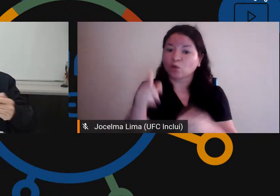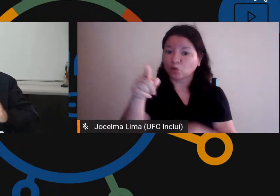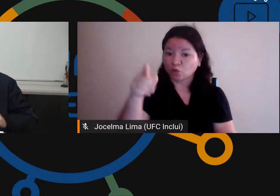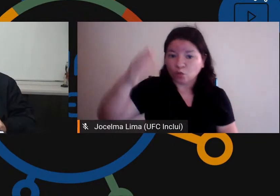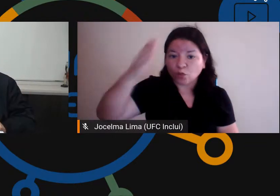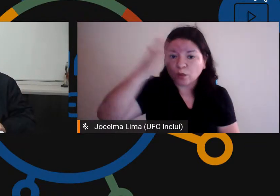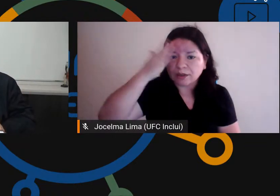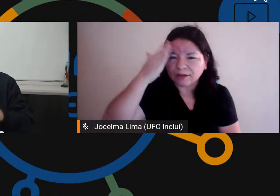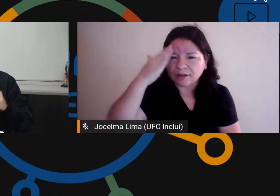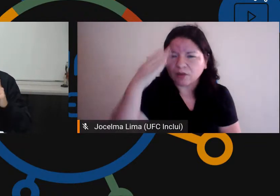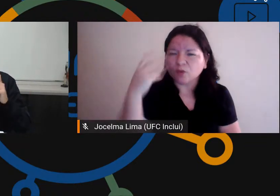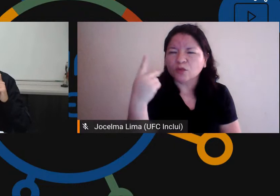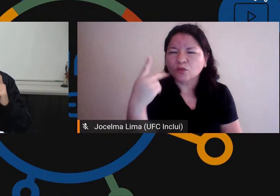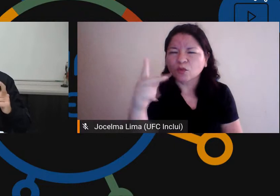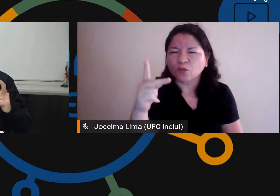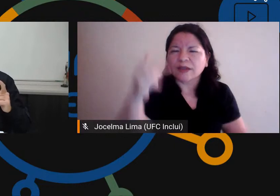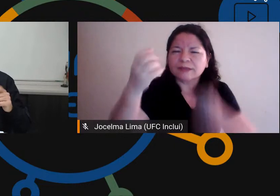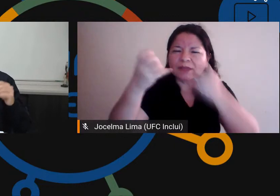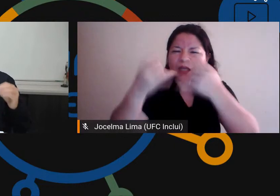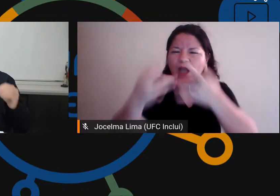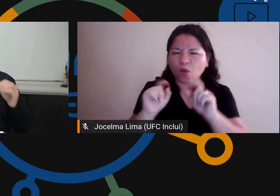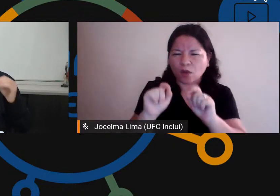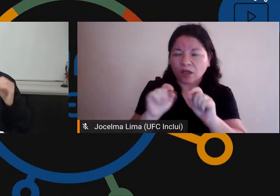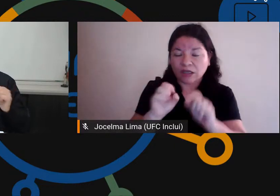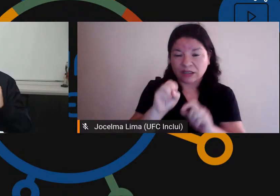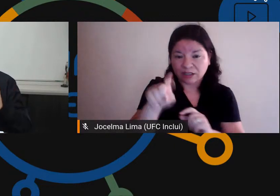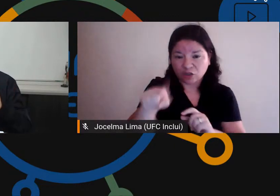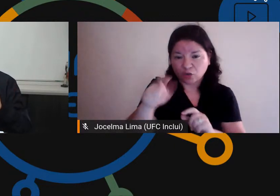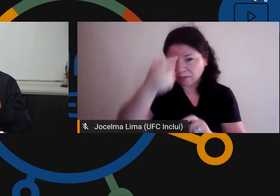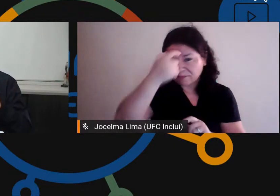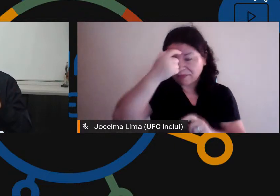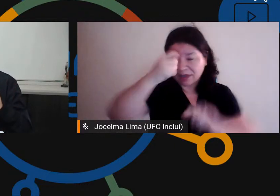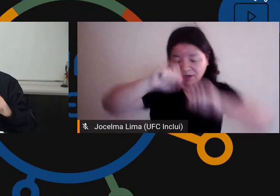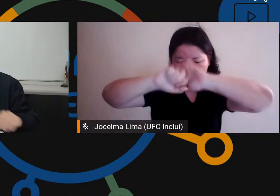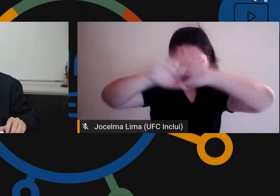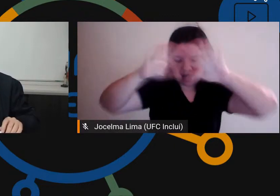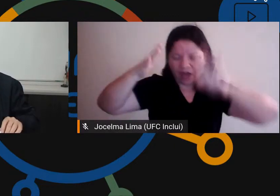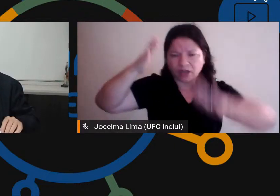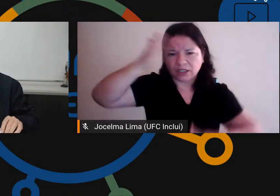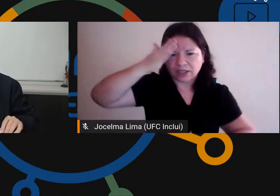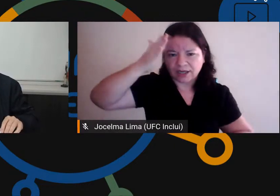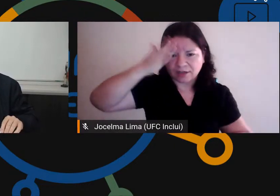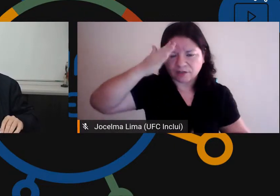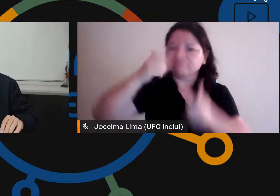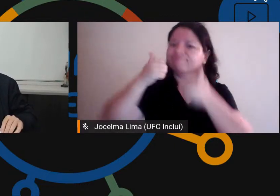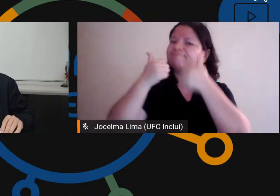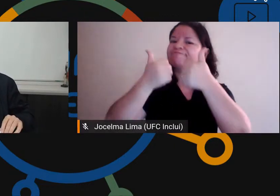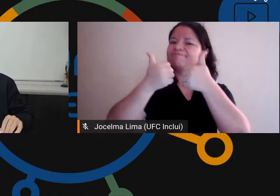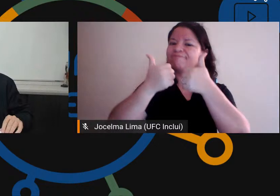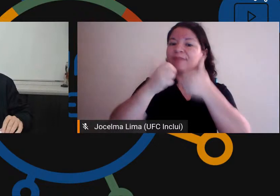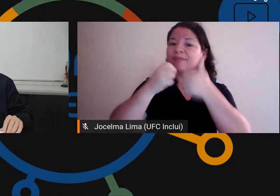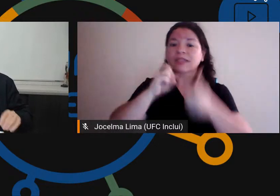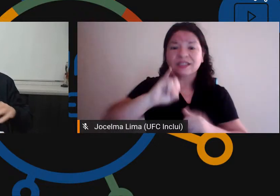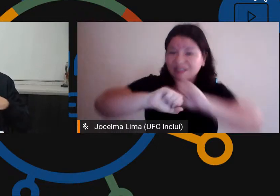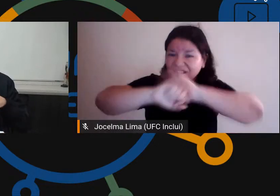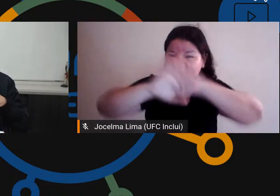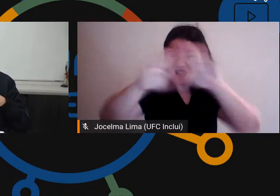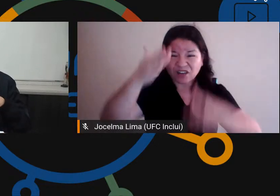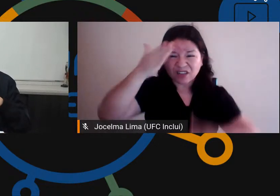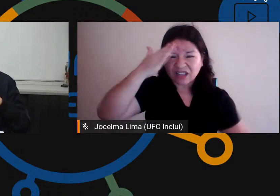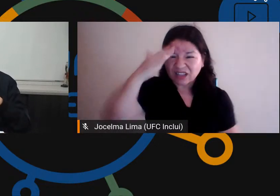vai contar. Sem entender essa história, não vai dar certo. Tá ok? Não dá certo. E por onde